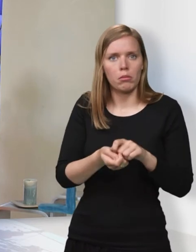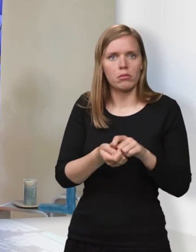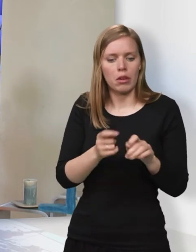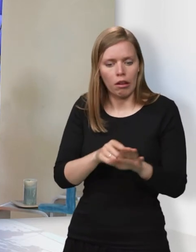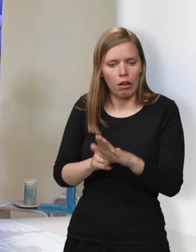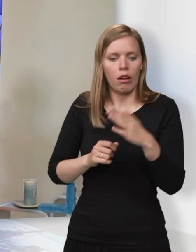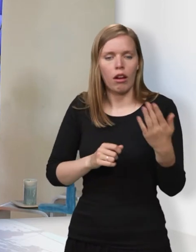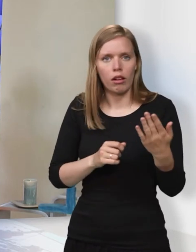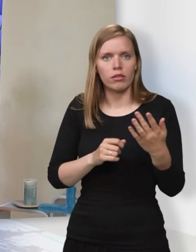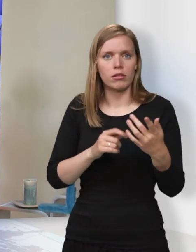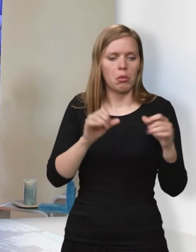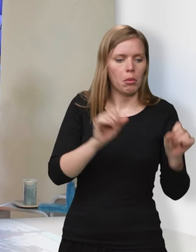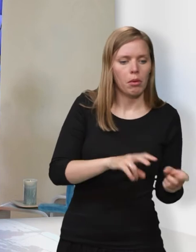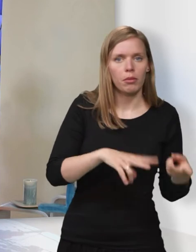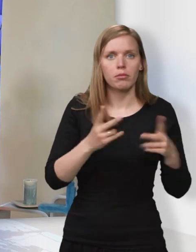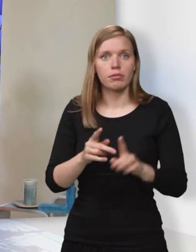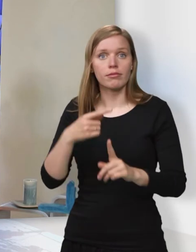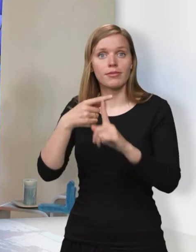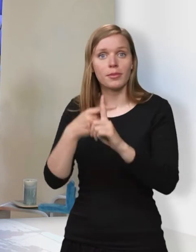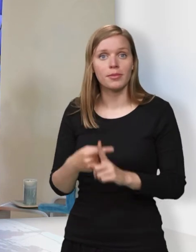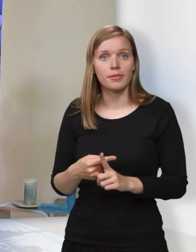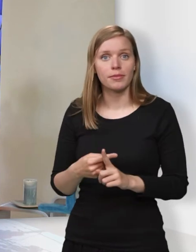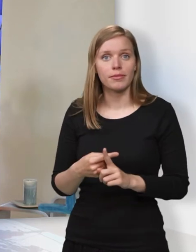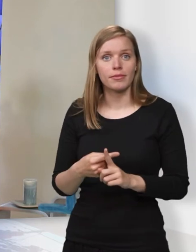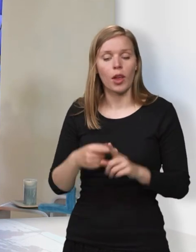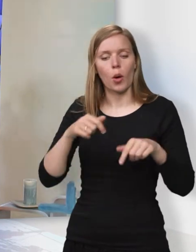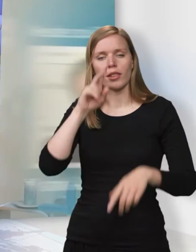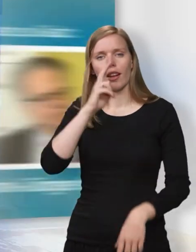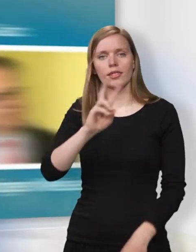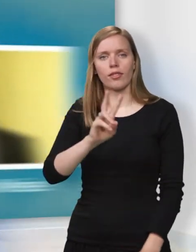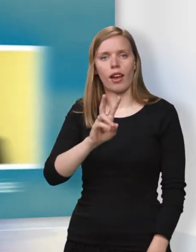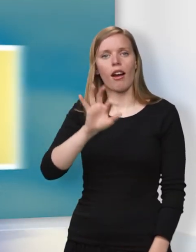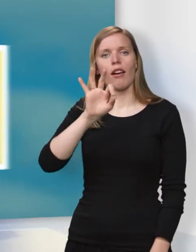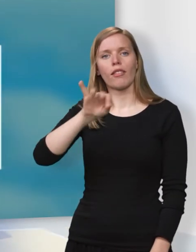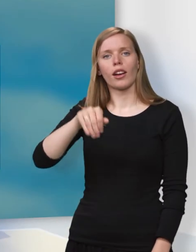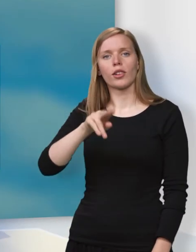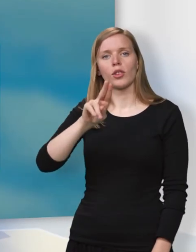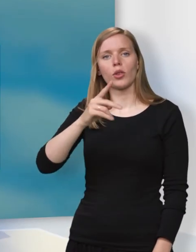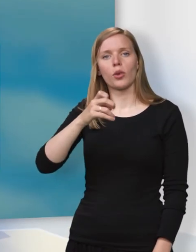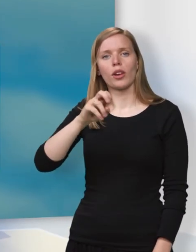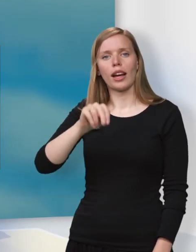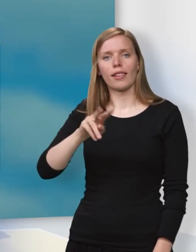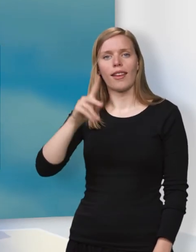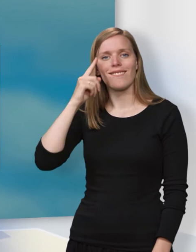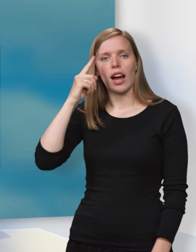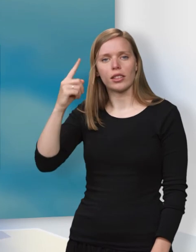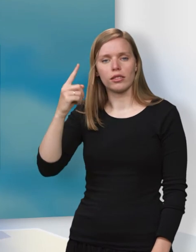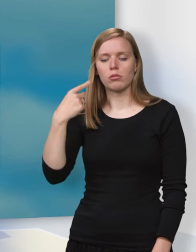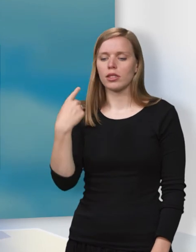Guten wendet. Wir haben Frank-Jürgen Weise besucht. Er war seit